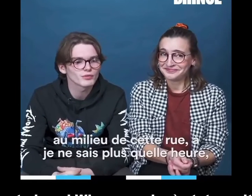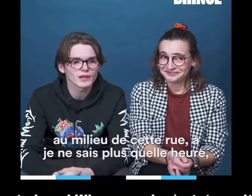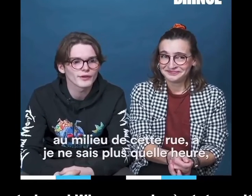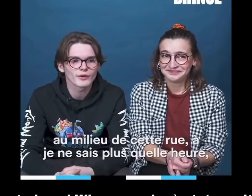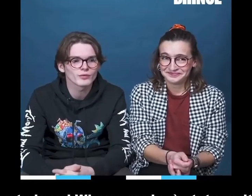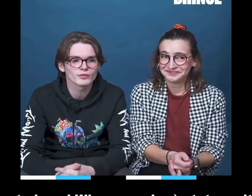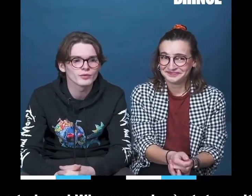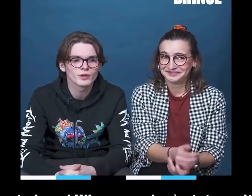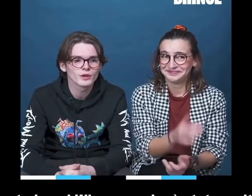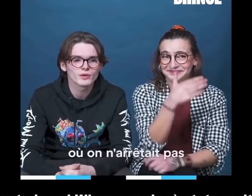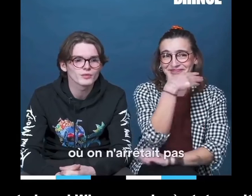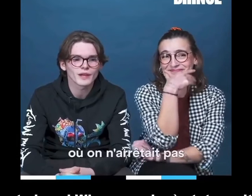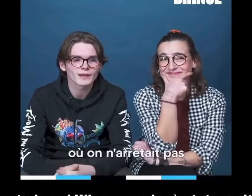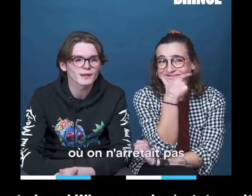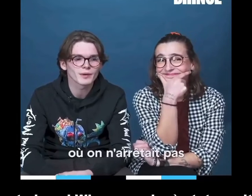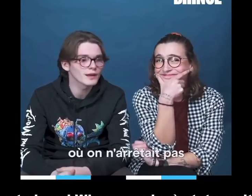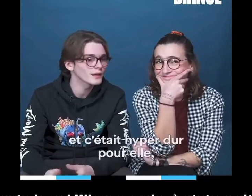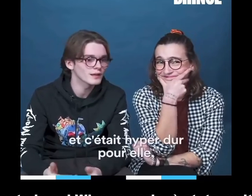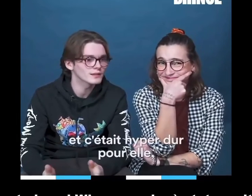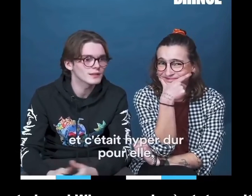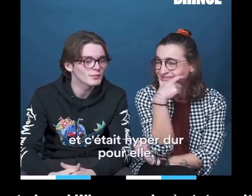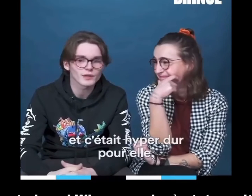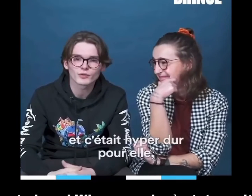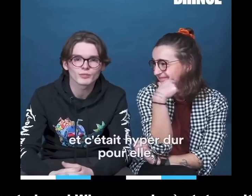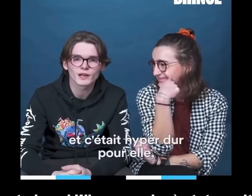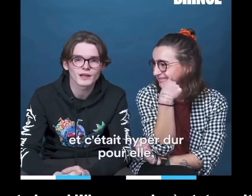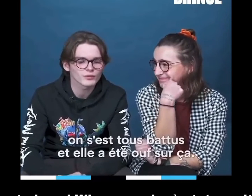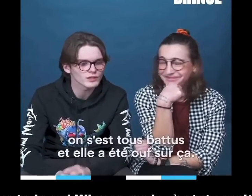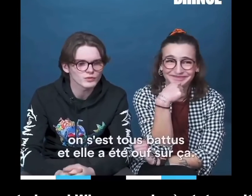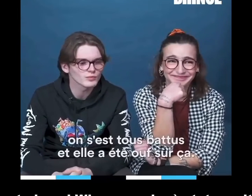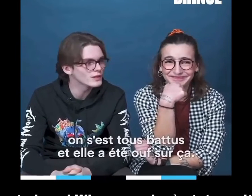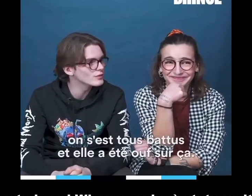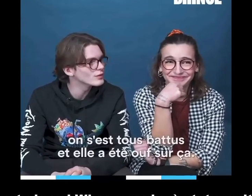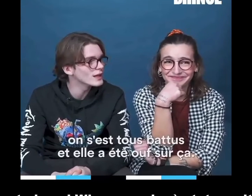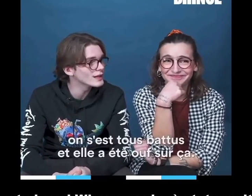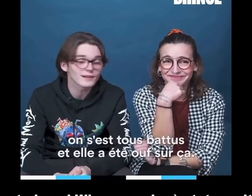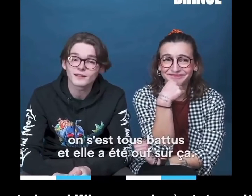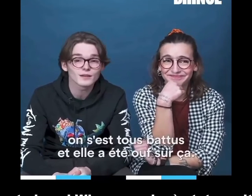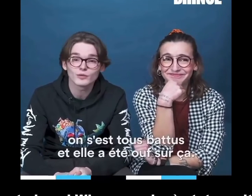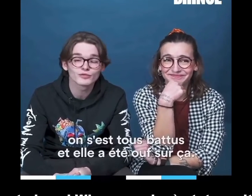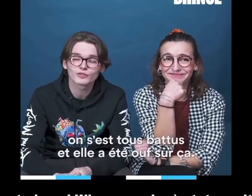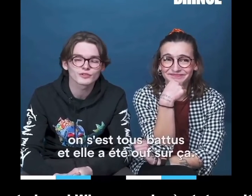heure, où on n'arrêtait pas et c'était hyper dur pour elle et on s'est tous battus et elle a été ouf sur ça.